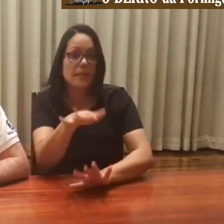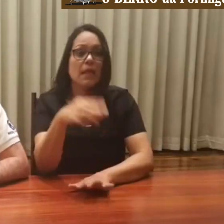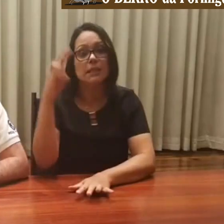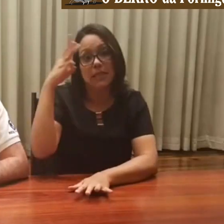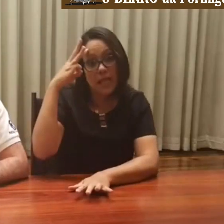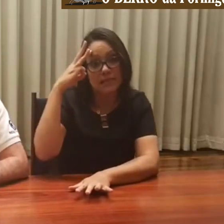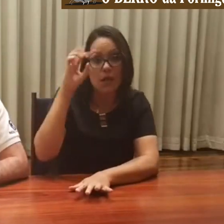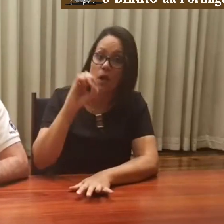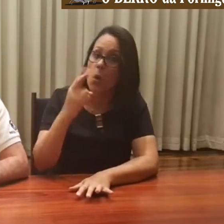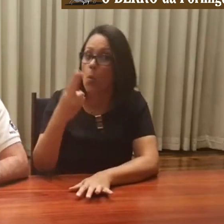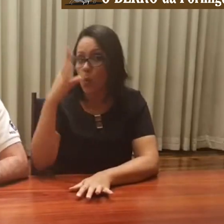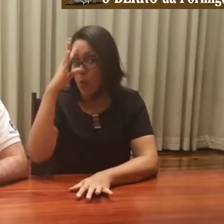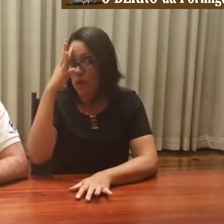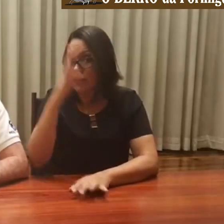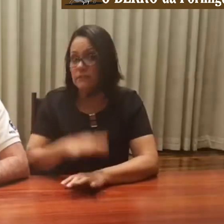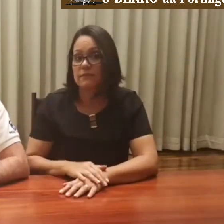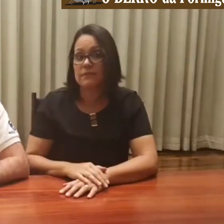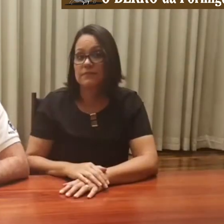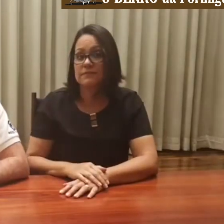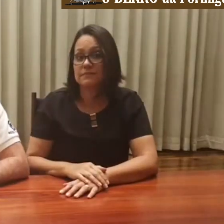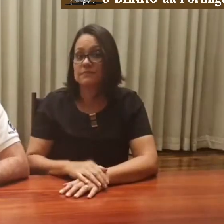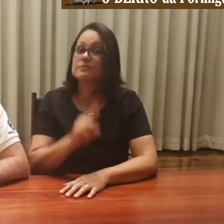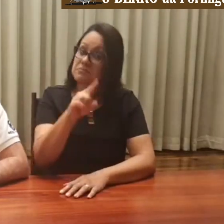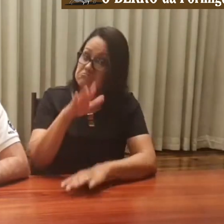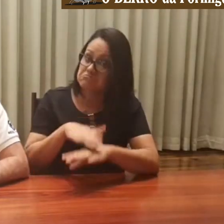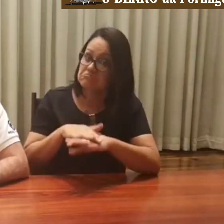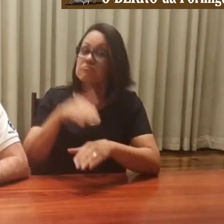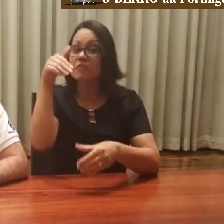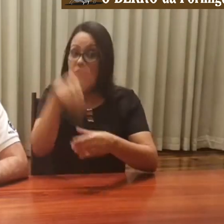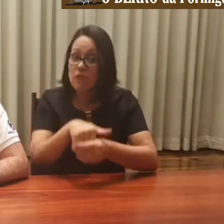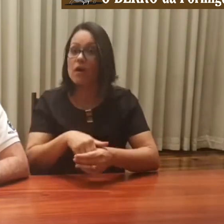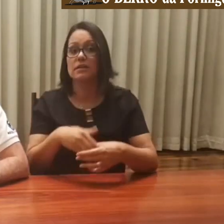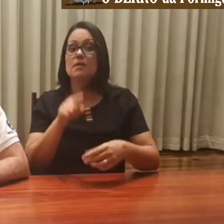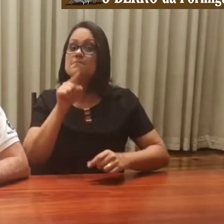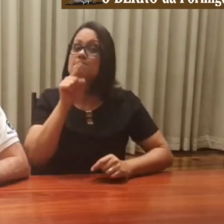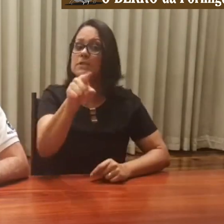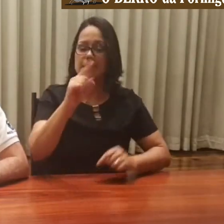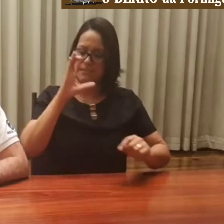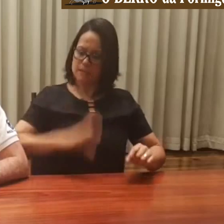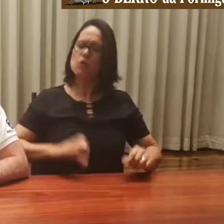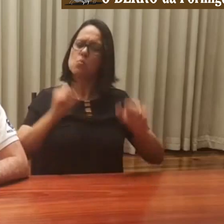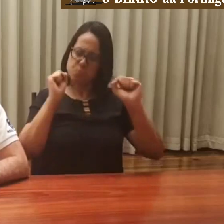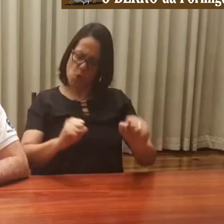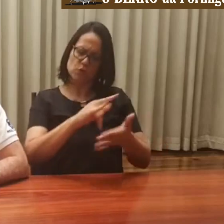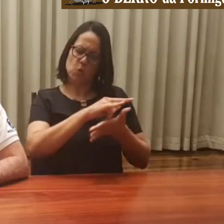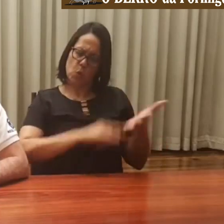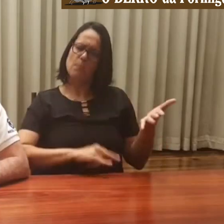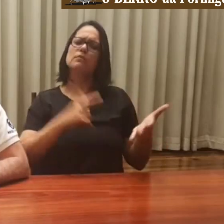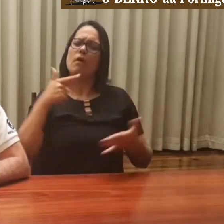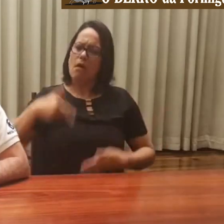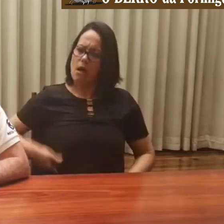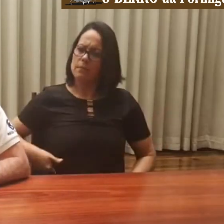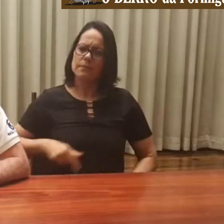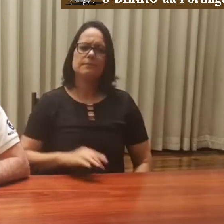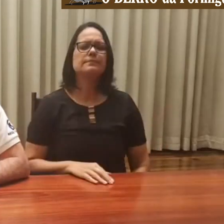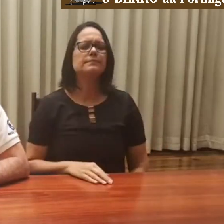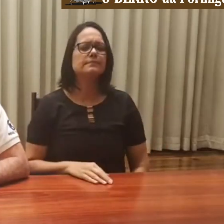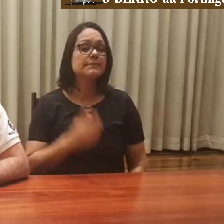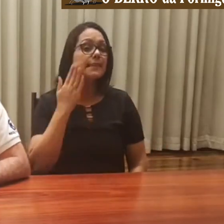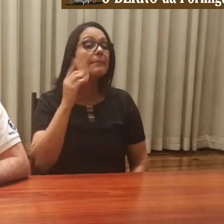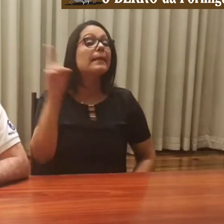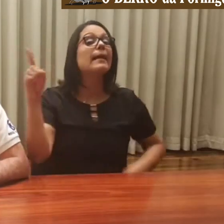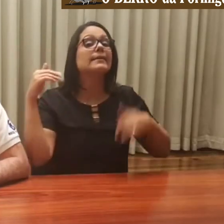vote contra o decidido no Senado, de modo que você, cidadão, possa ter arma de fogo. E sabe o que aconteceu após a votação